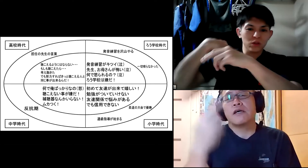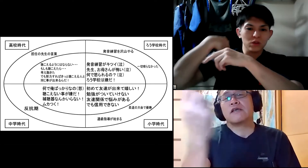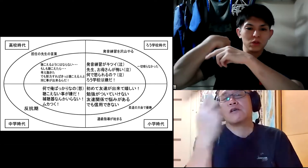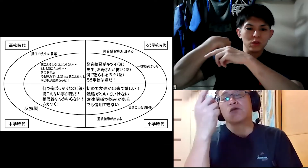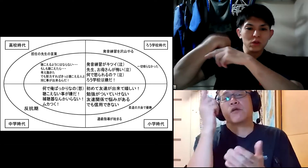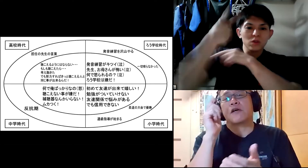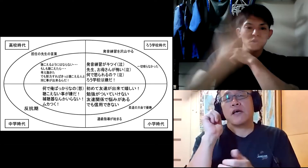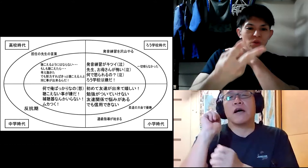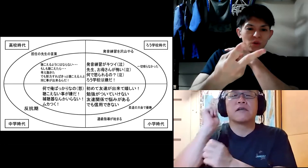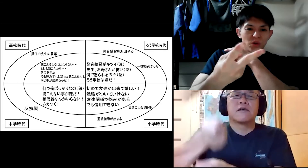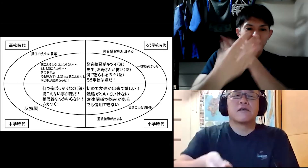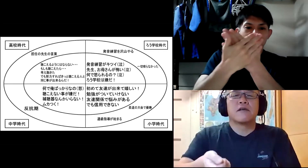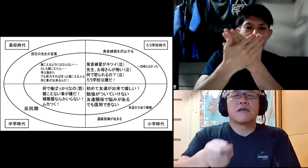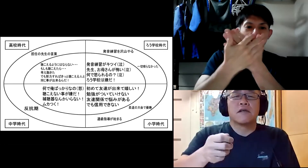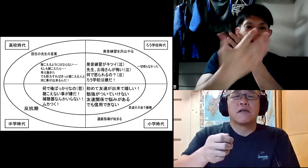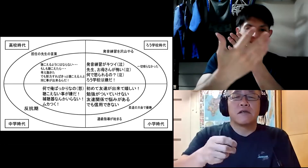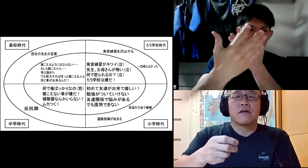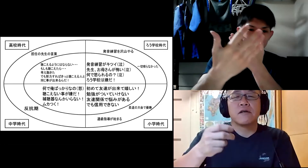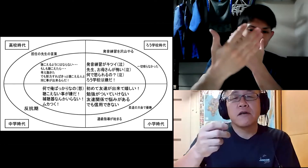初めて一人だけね、